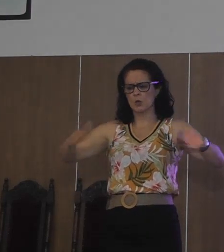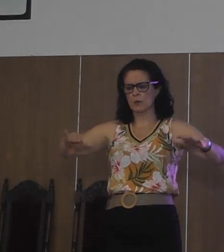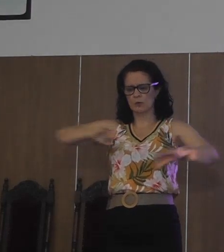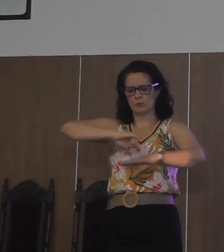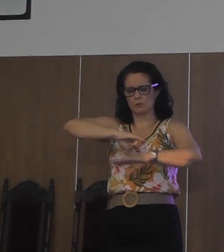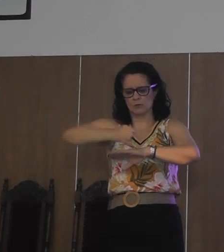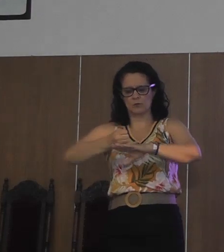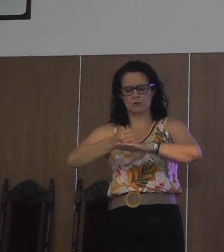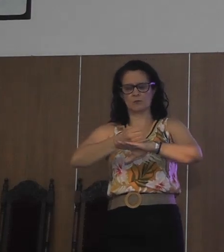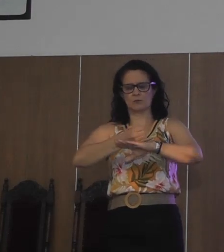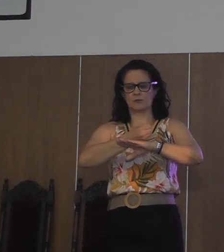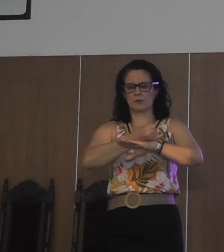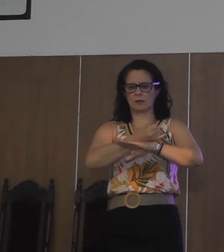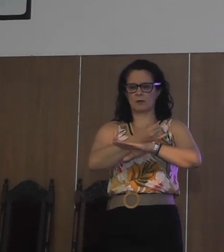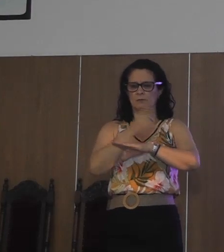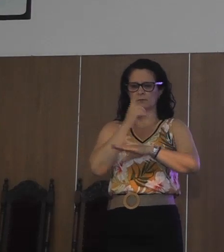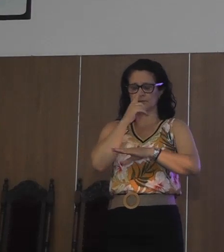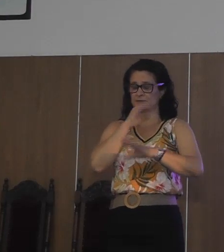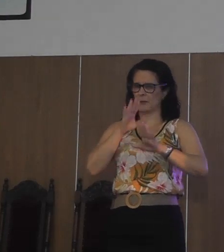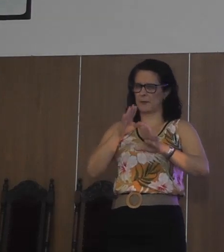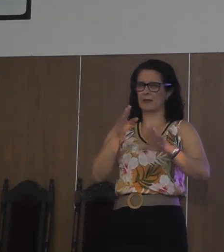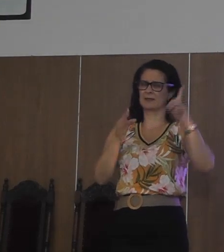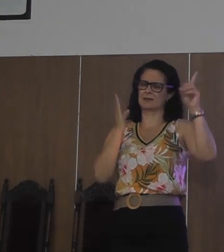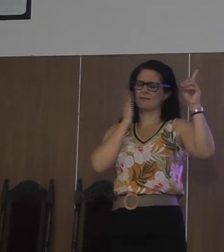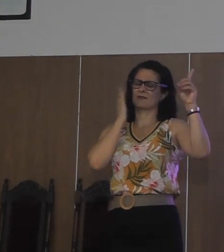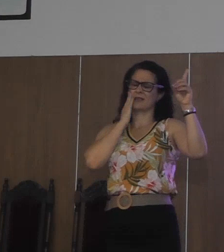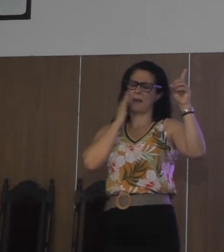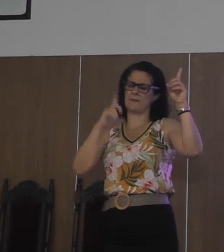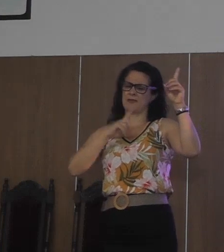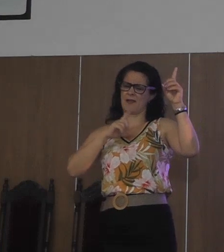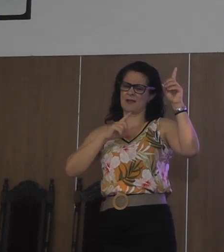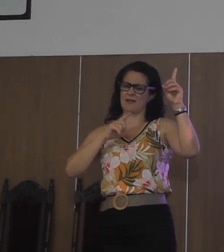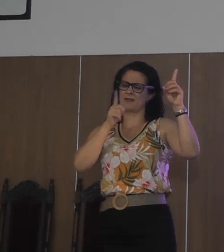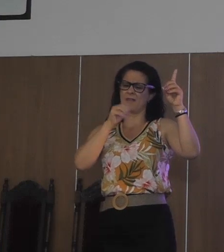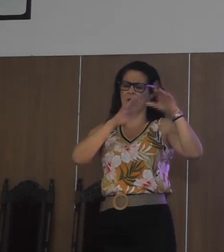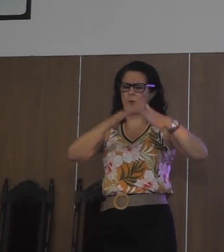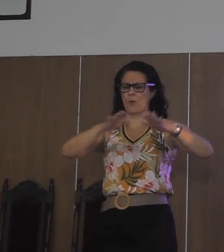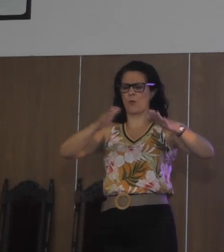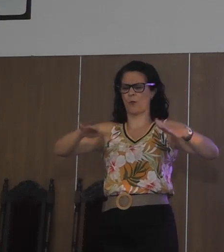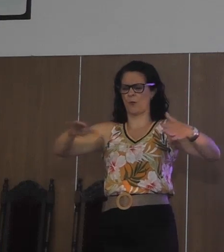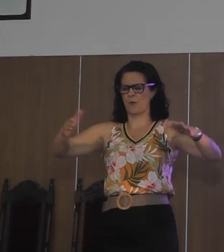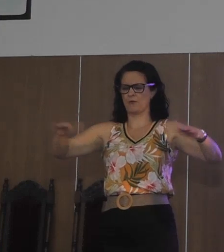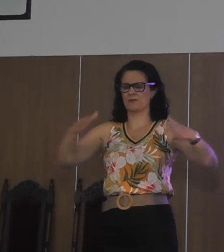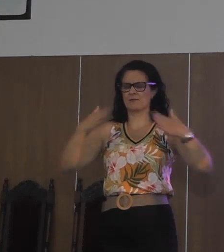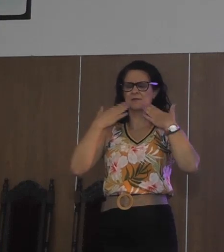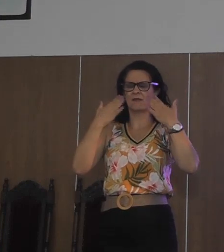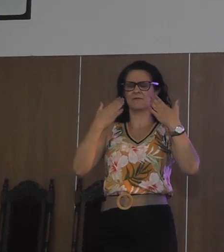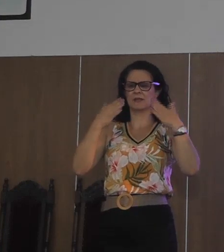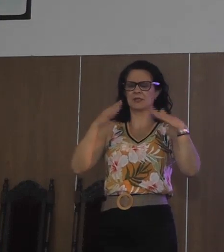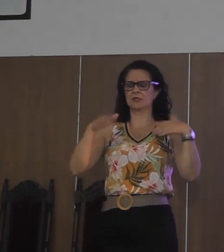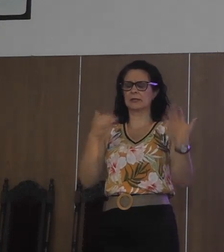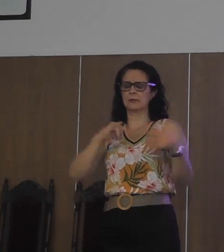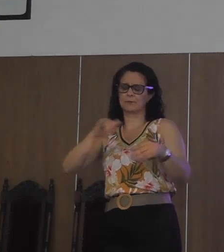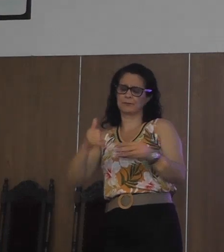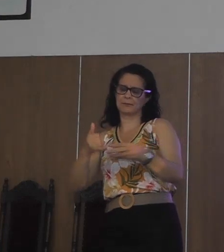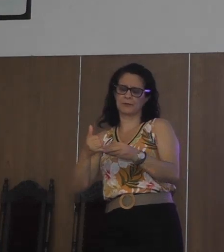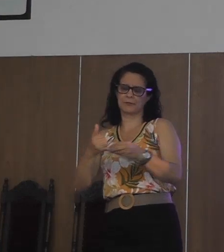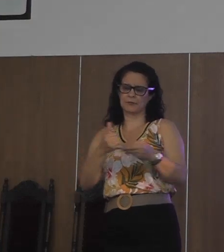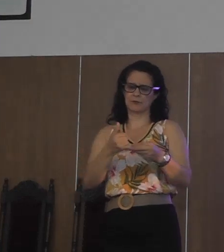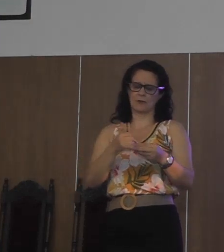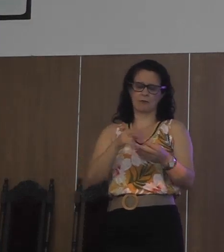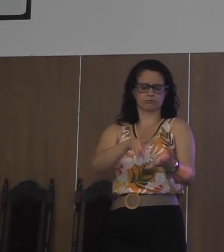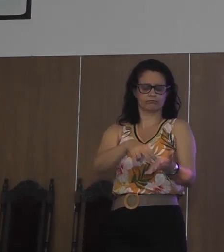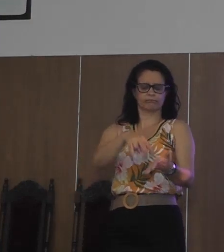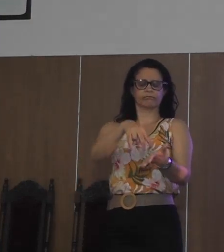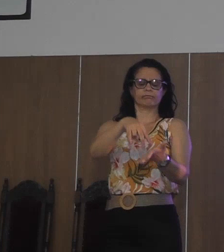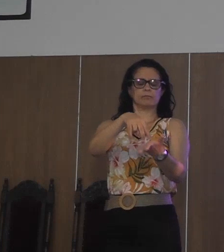obstáculo já haveria de ser dada. E assim Josué faz. Josué agora ele se coloca